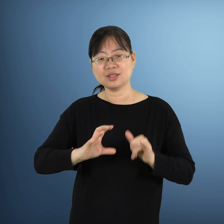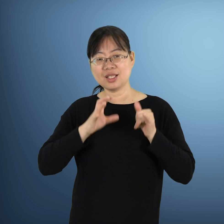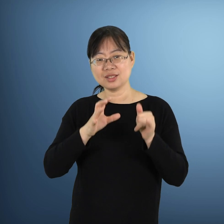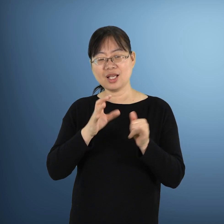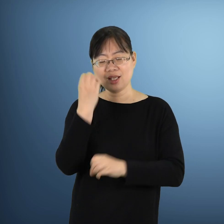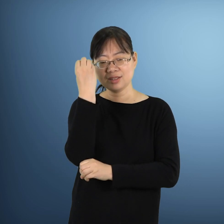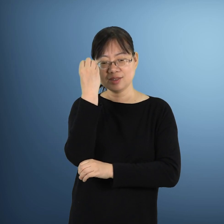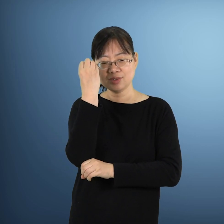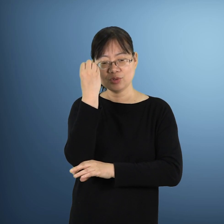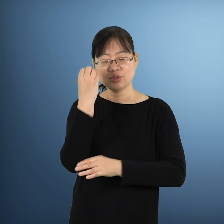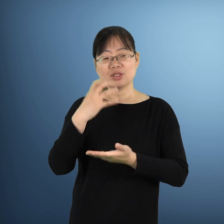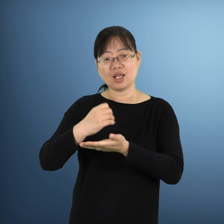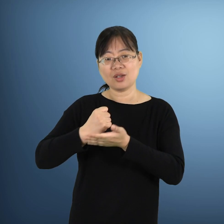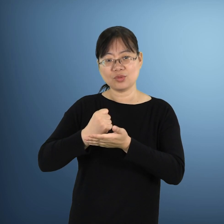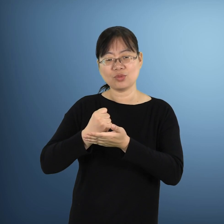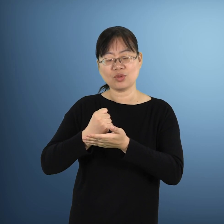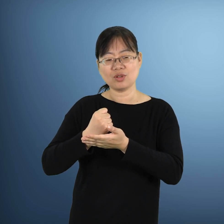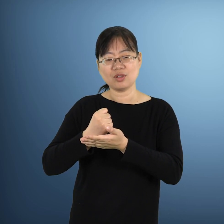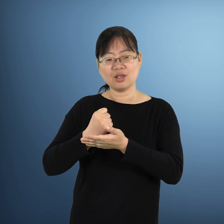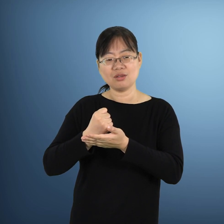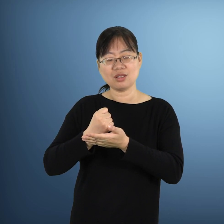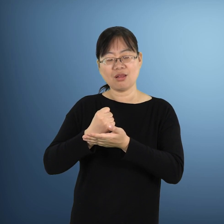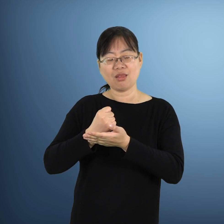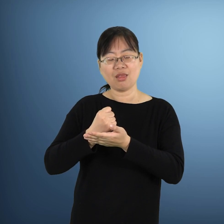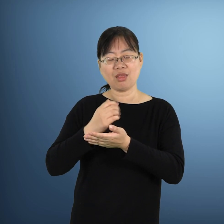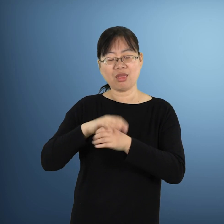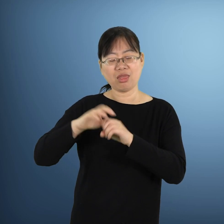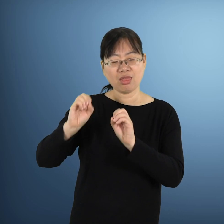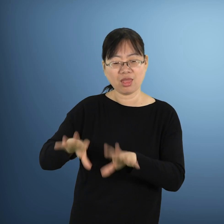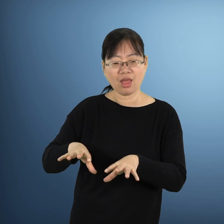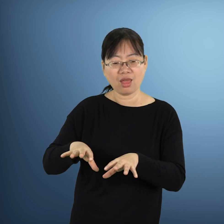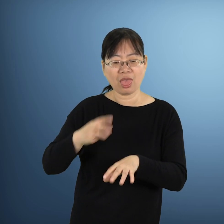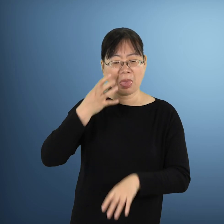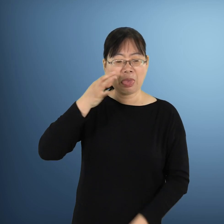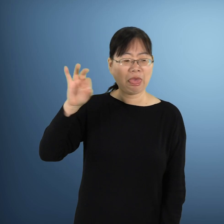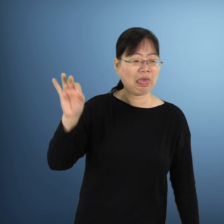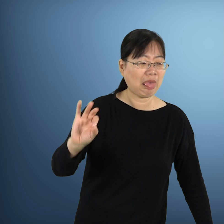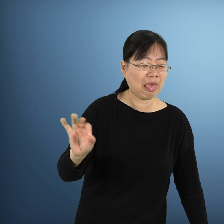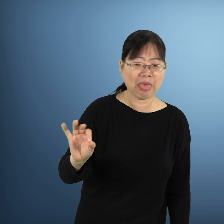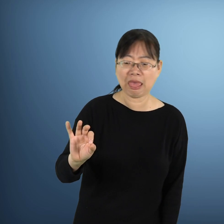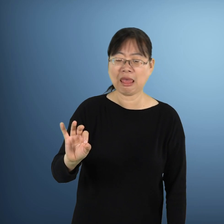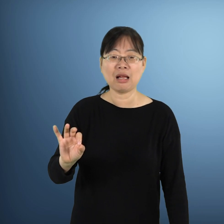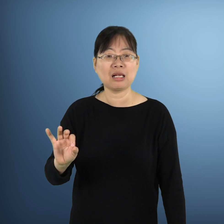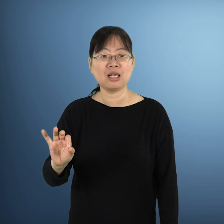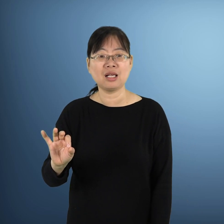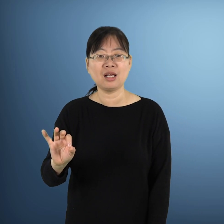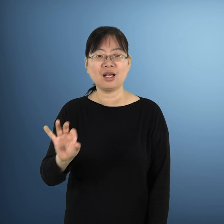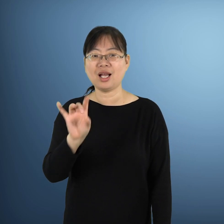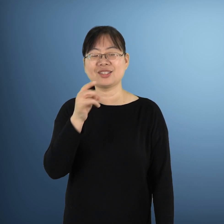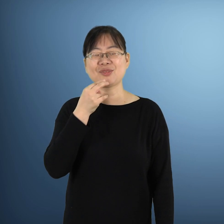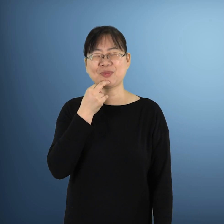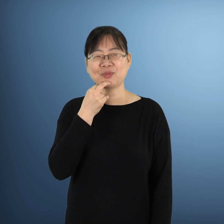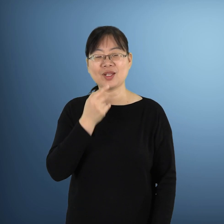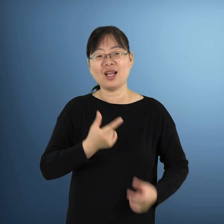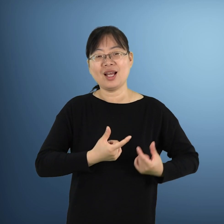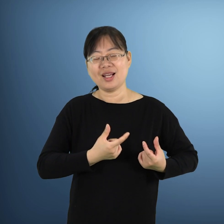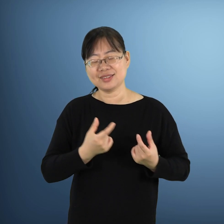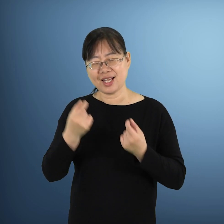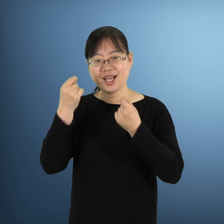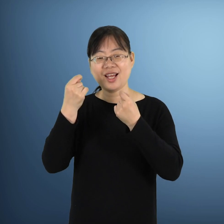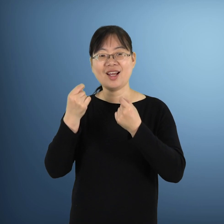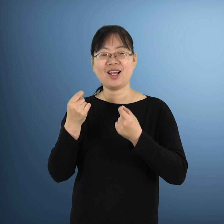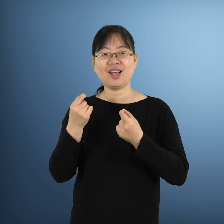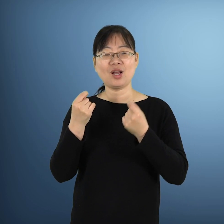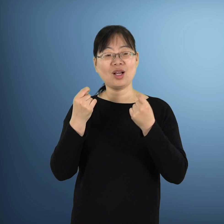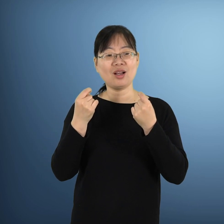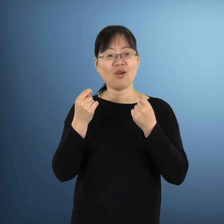세상의 잣대나 기준으로 소홀히 여기거나 초라하게 볼 이유가 전혀 없어요. 다